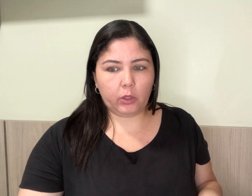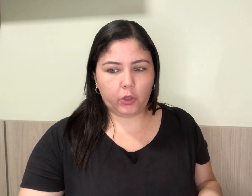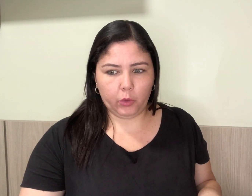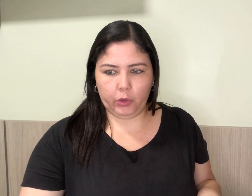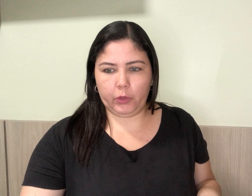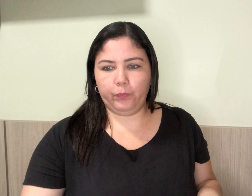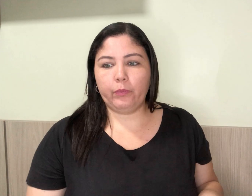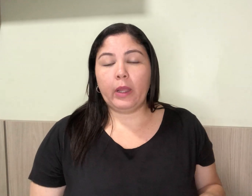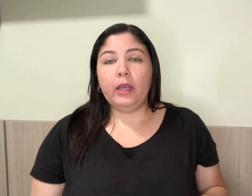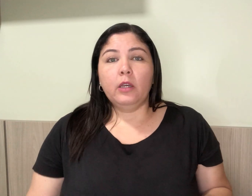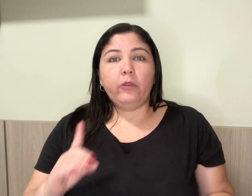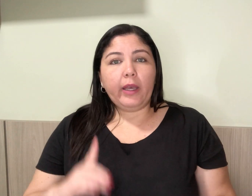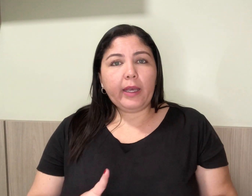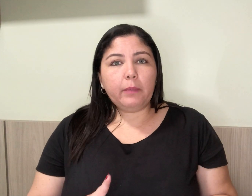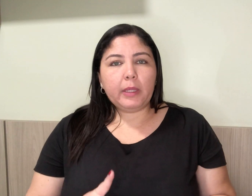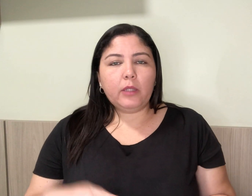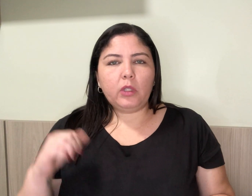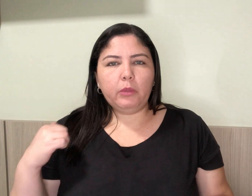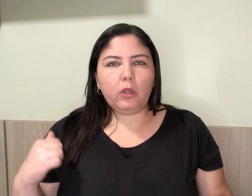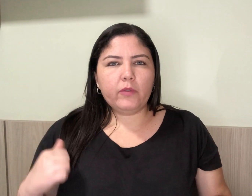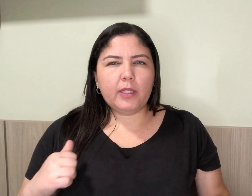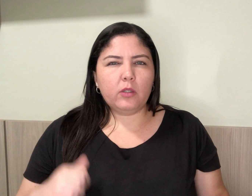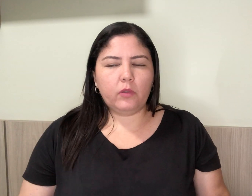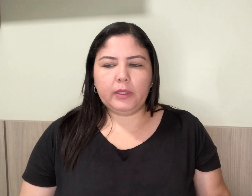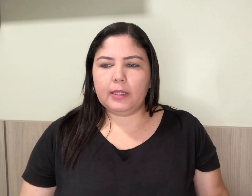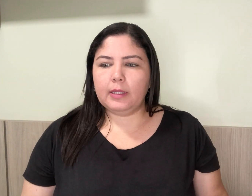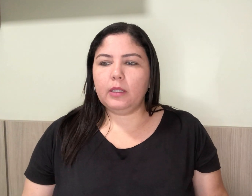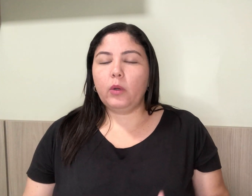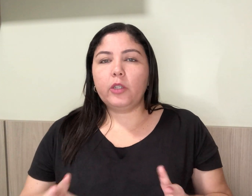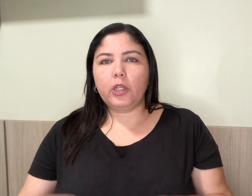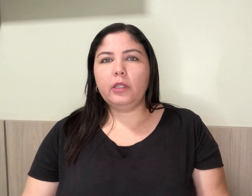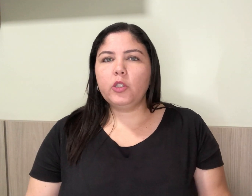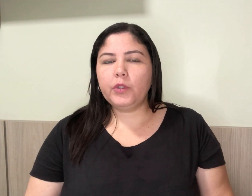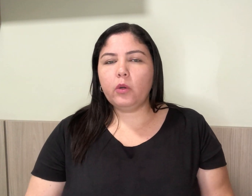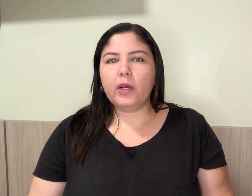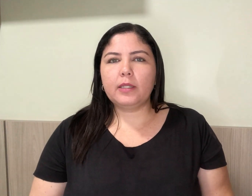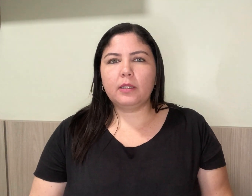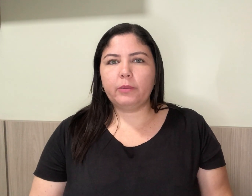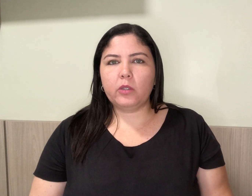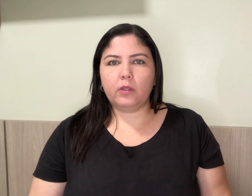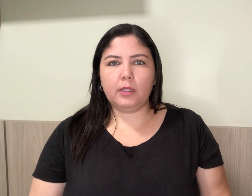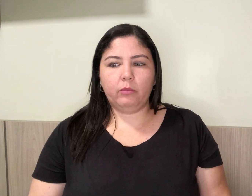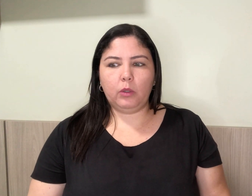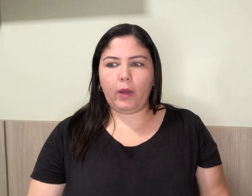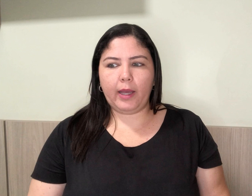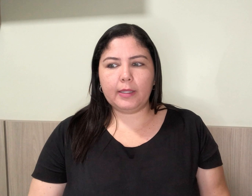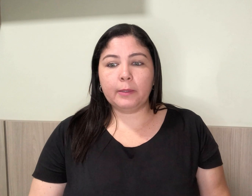de hoje. Ferreira Brito, em 1995, ela já identificou essas expressões não manuais